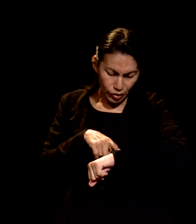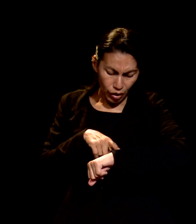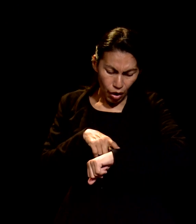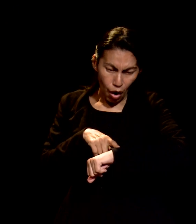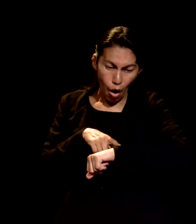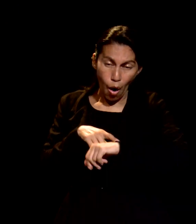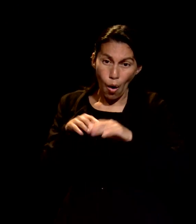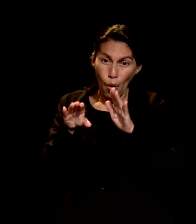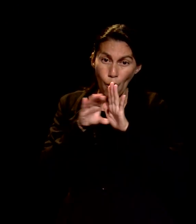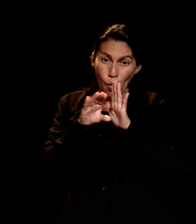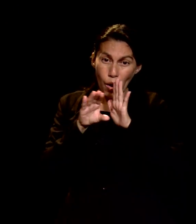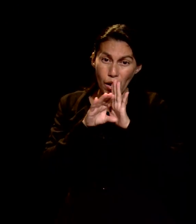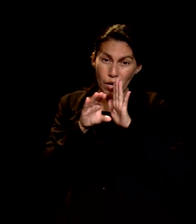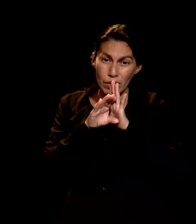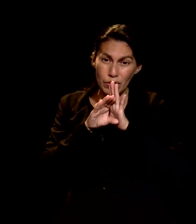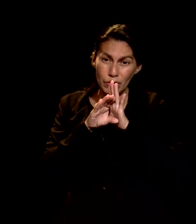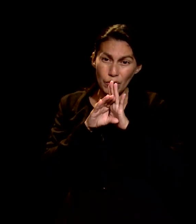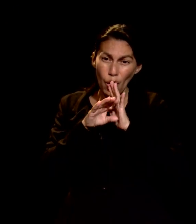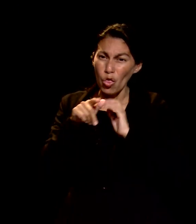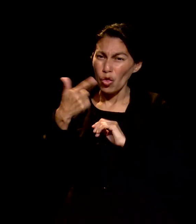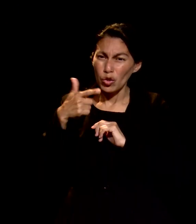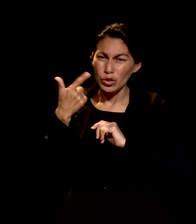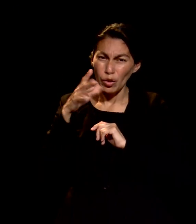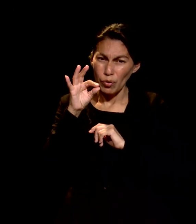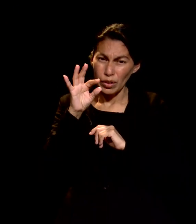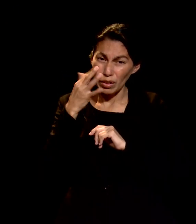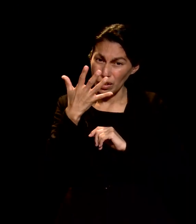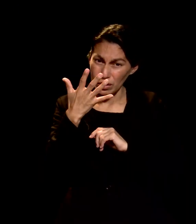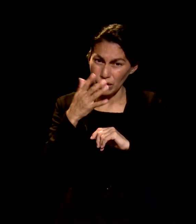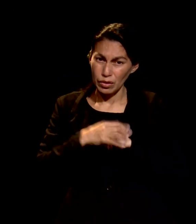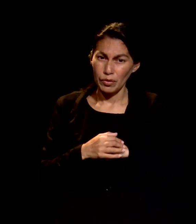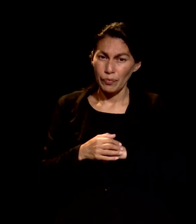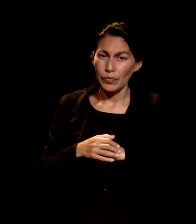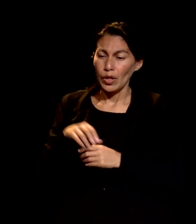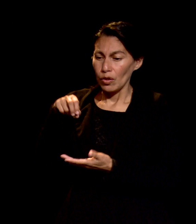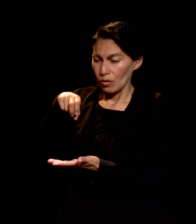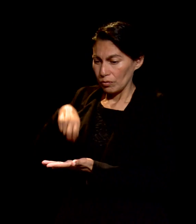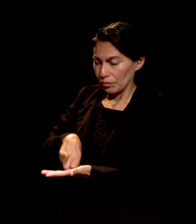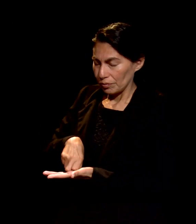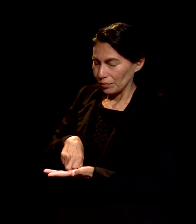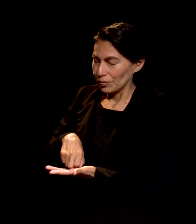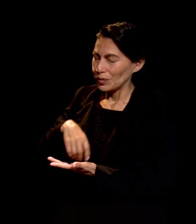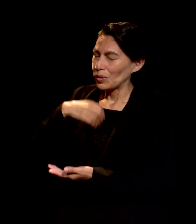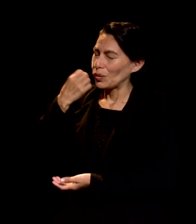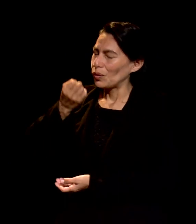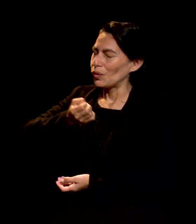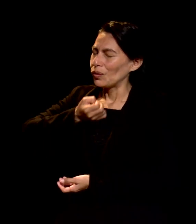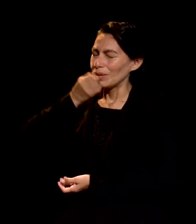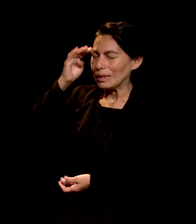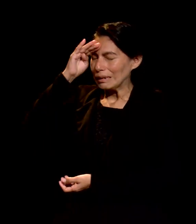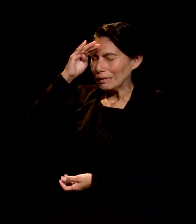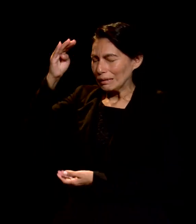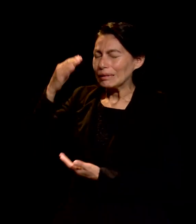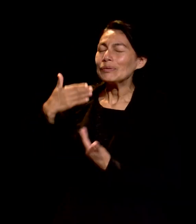me arrodillé allí y le dije al señor, señor, ya entendí.